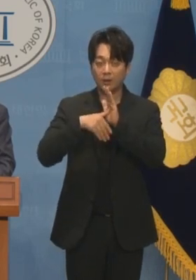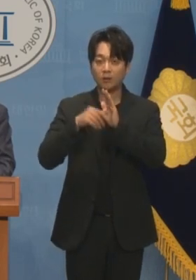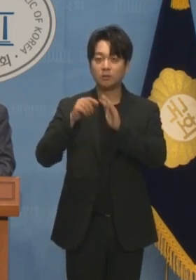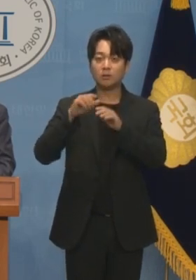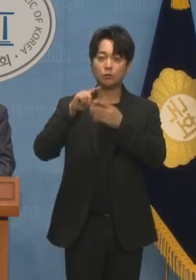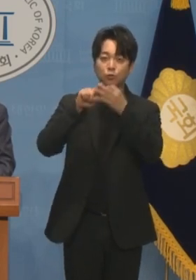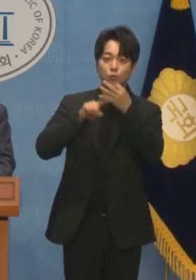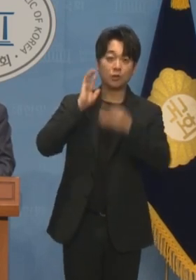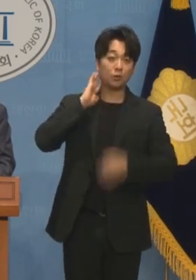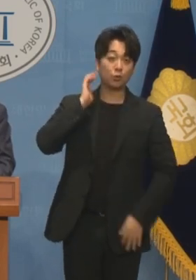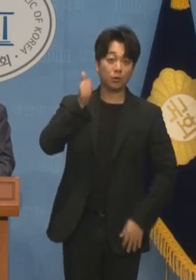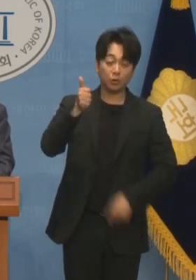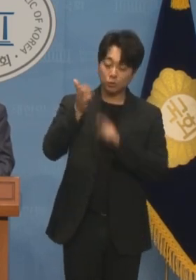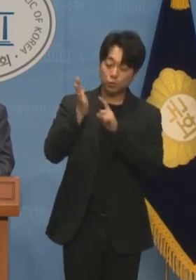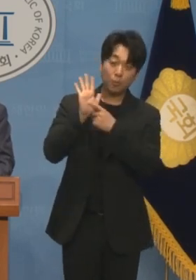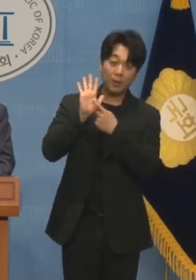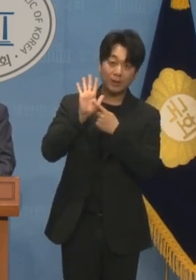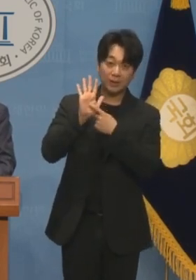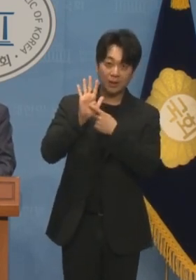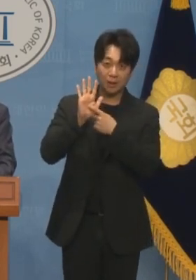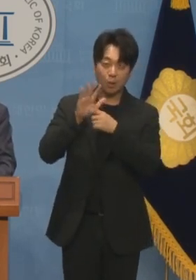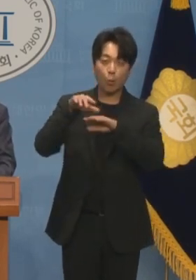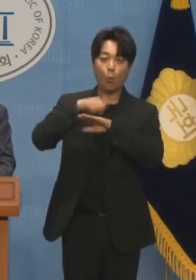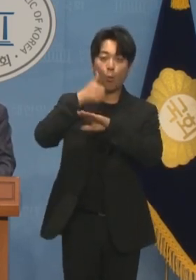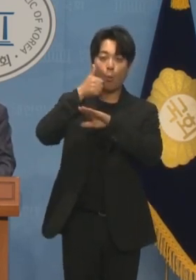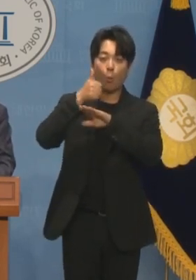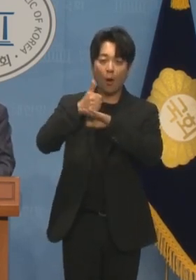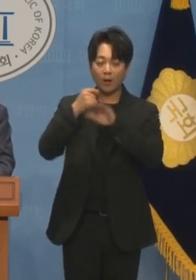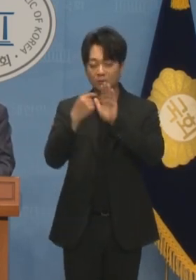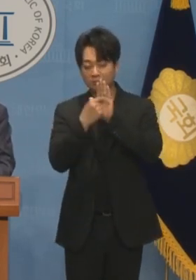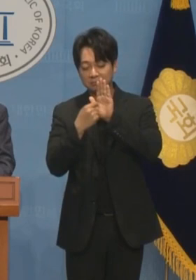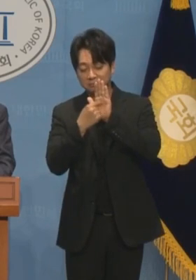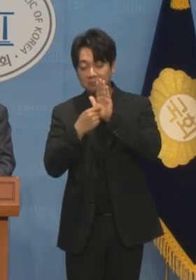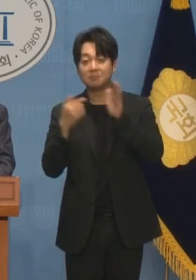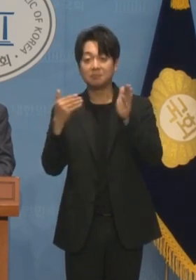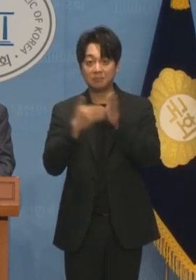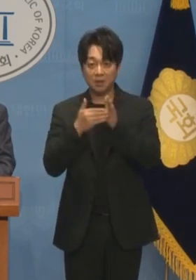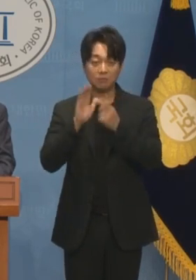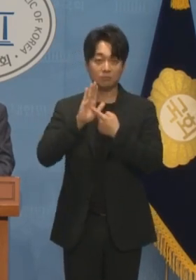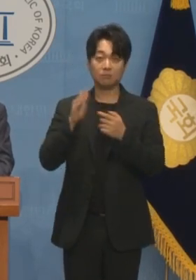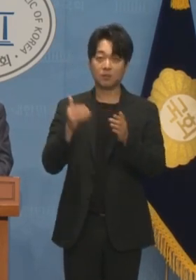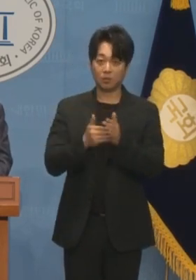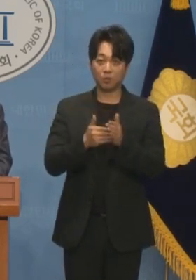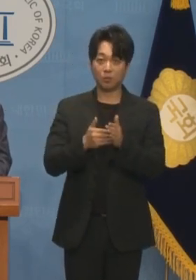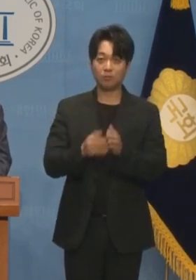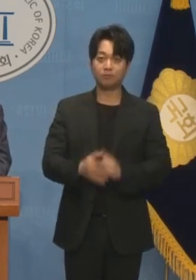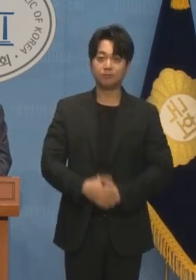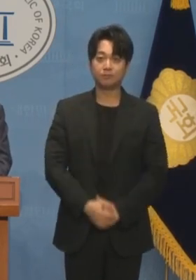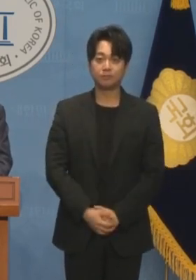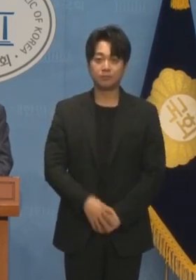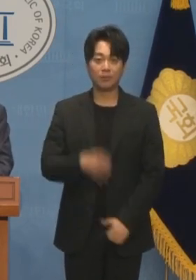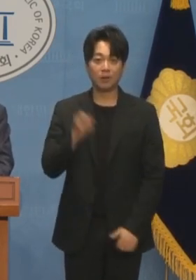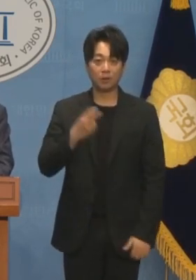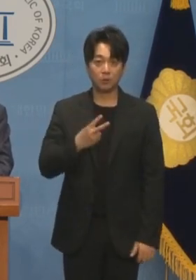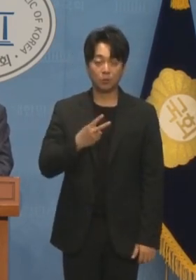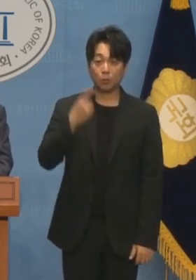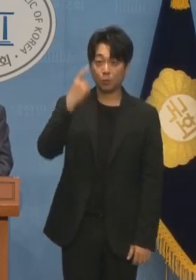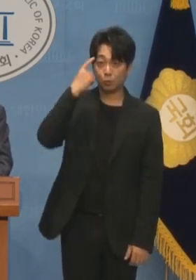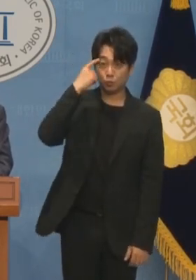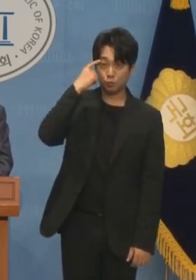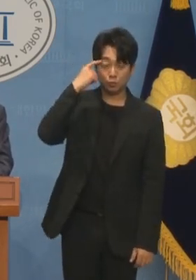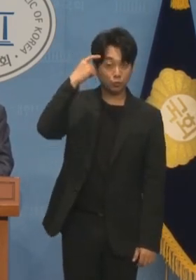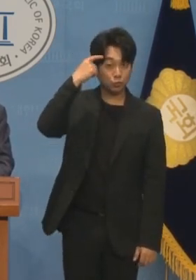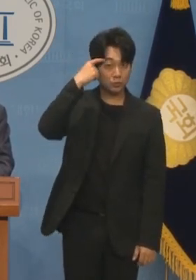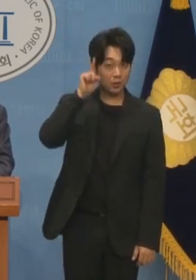걸쳐 쓰고 나왔는가 하면 또 다른 TV 토론회에 나오던 어느 날은 우측 눈썹 위에